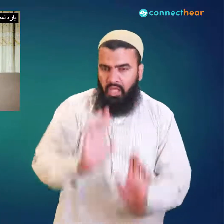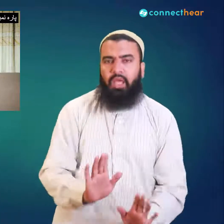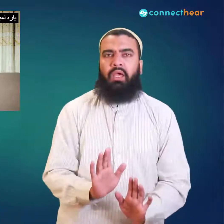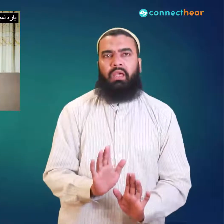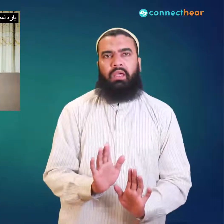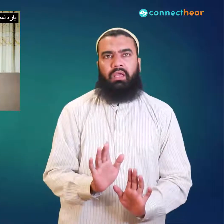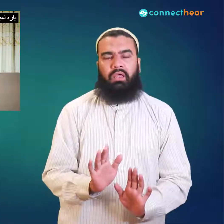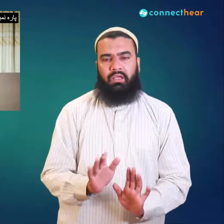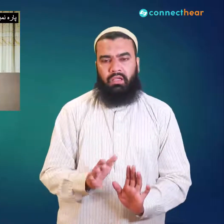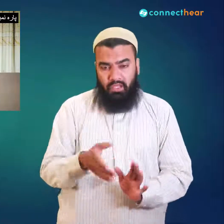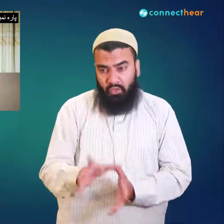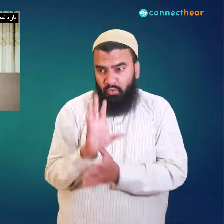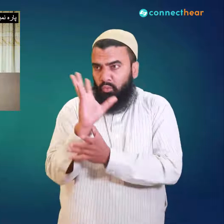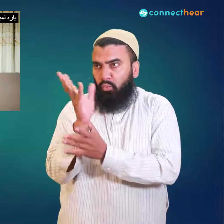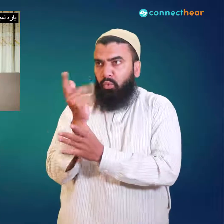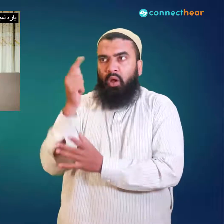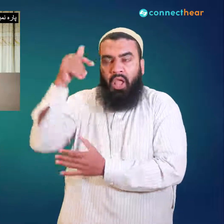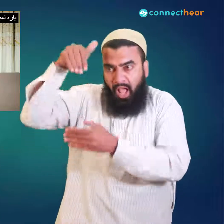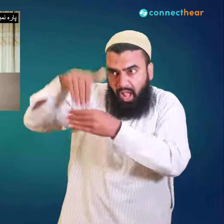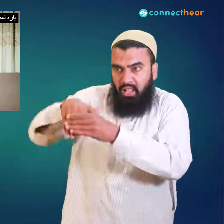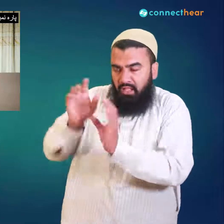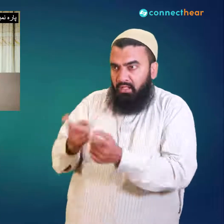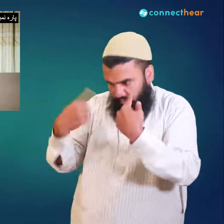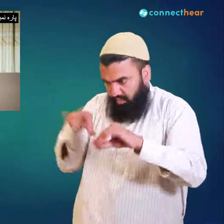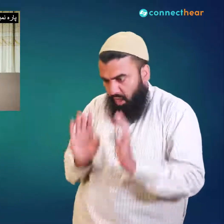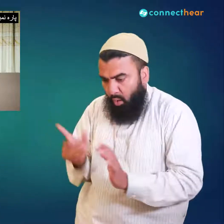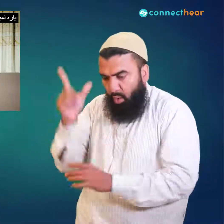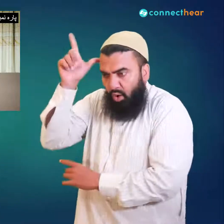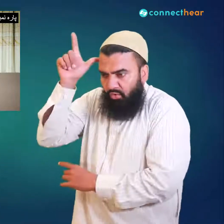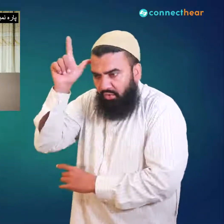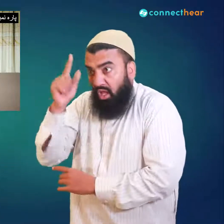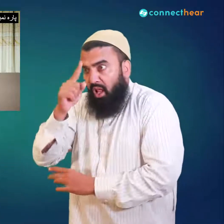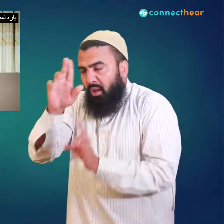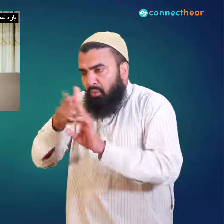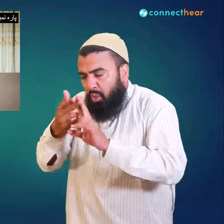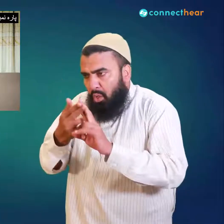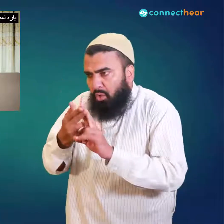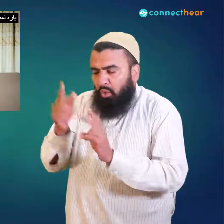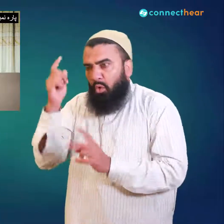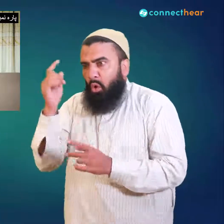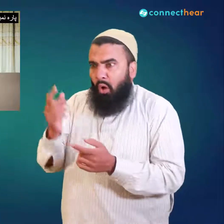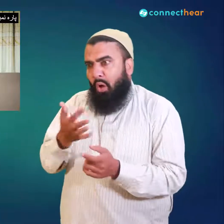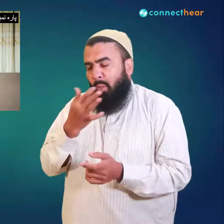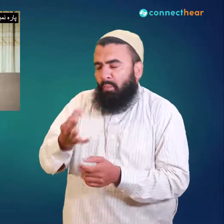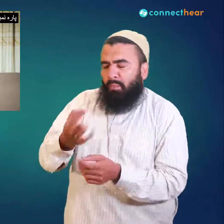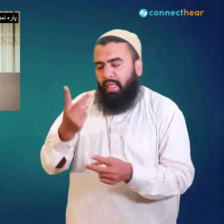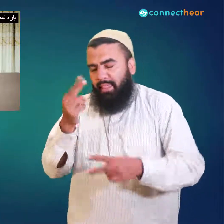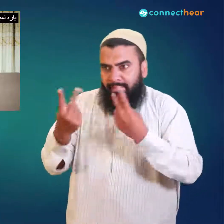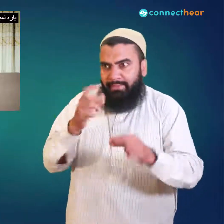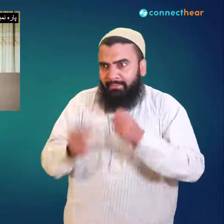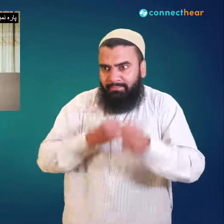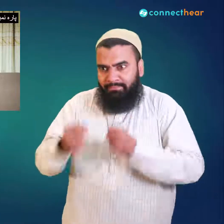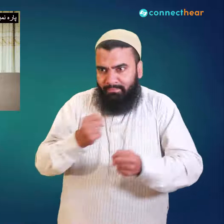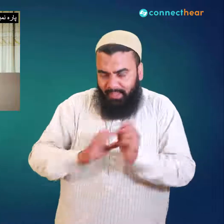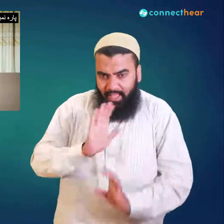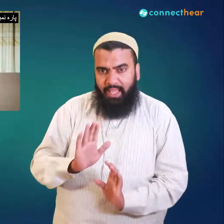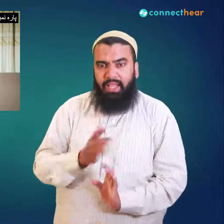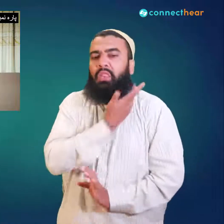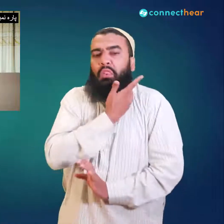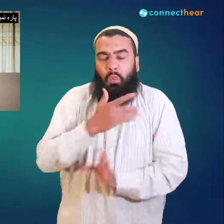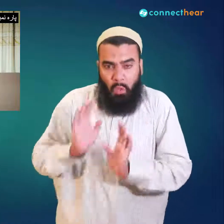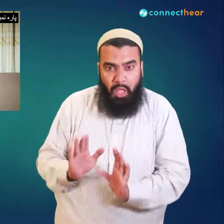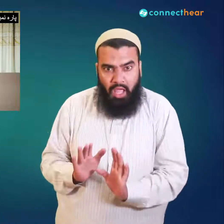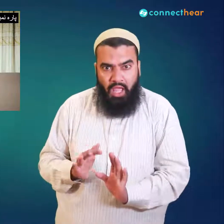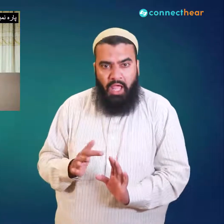ملاقات ہونی ہے، لیکن دنیا کے اندر رہتے ہوئے ایسے لوگ ہیں کہ جو اس ملاقات کا انکار کرتے